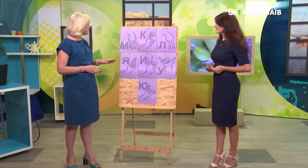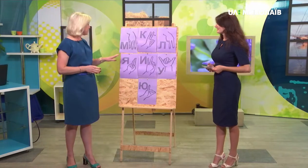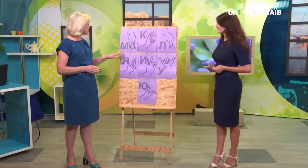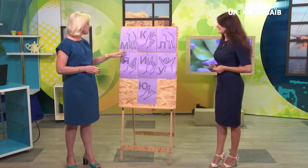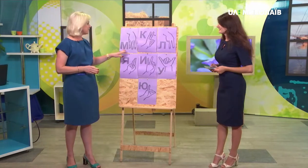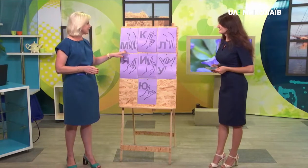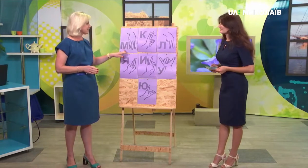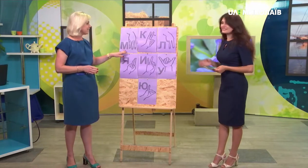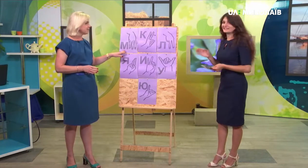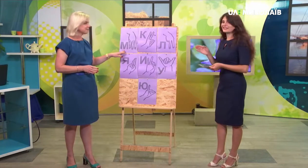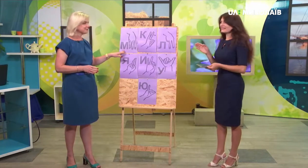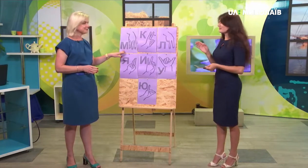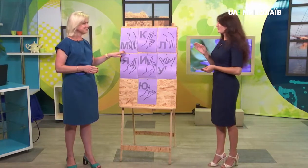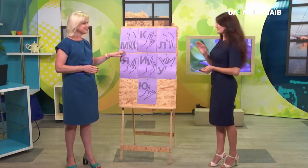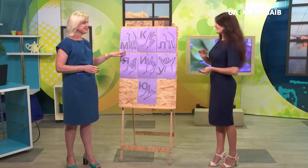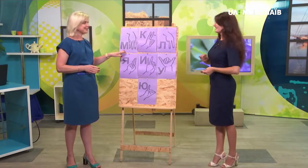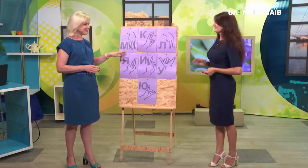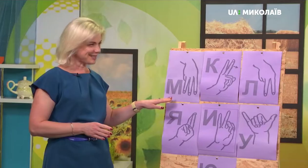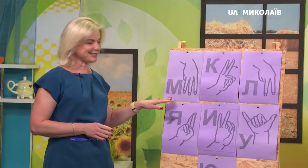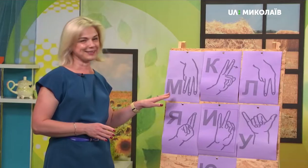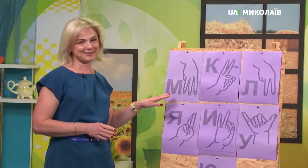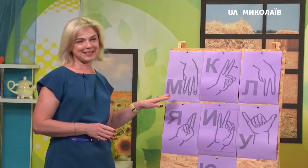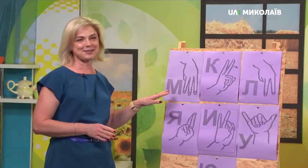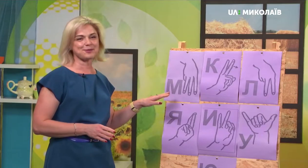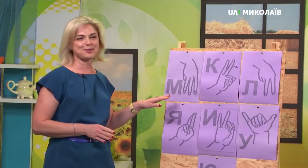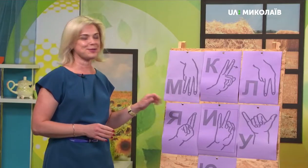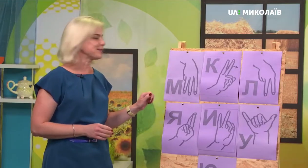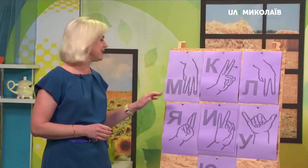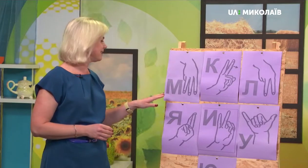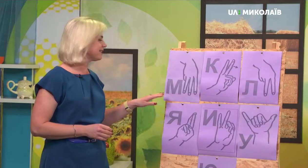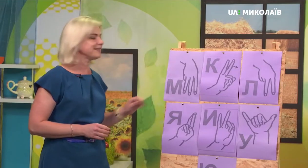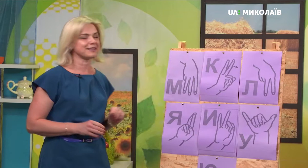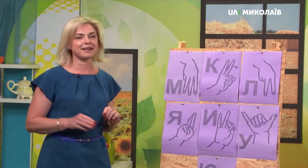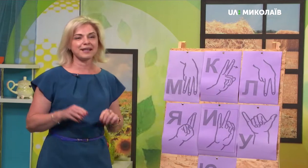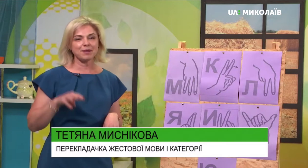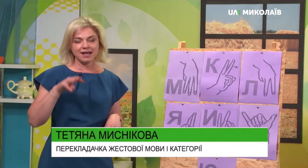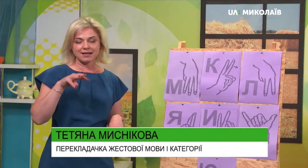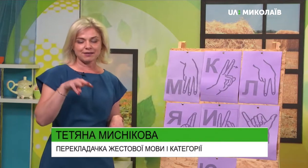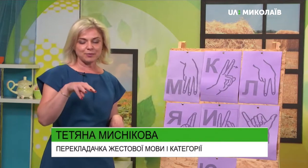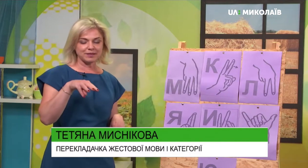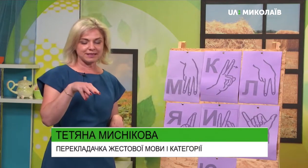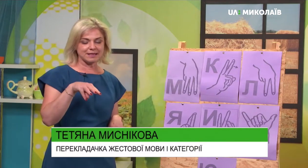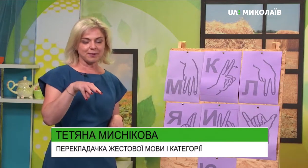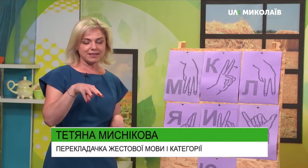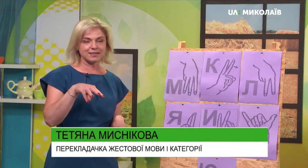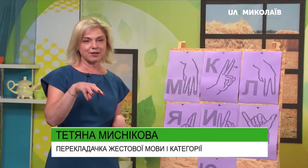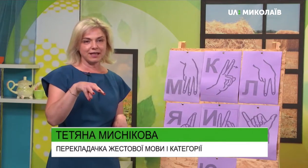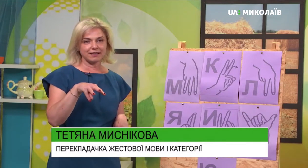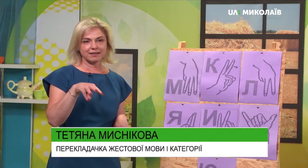починаємо з літери М. Це у нас третя порція літер. Третя, вже. Так, третій урок сьогодні. І так, літера М, комбінація пальців,